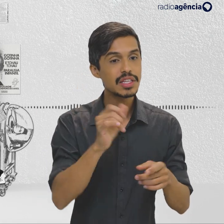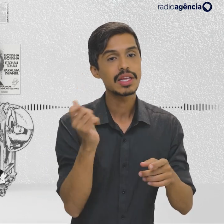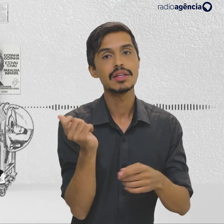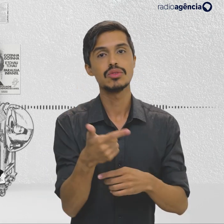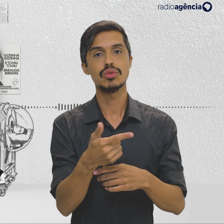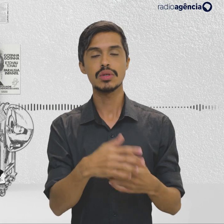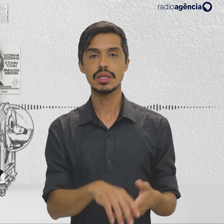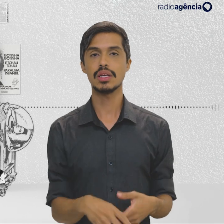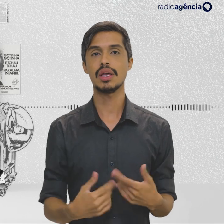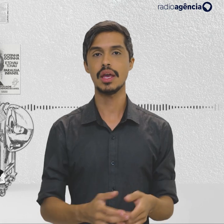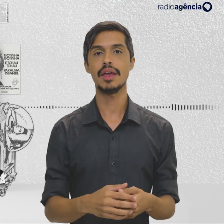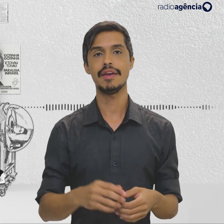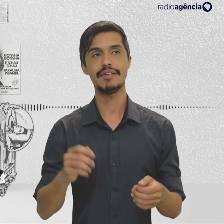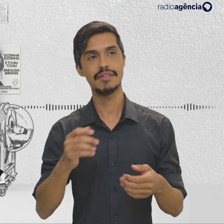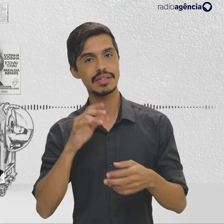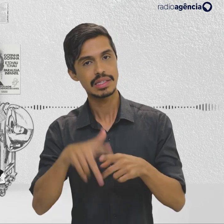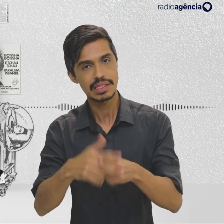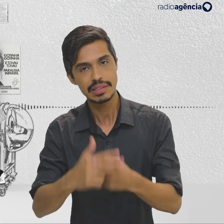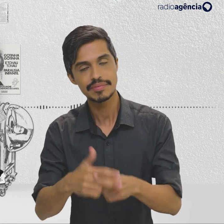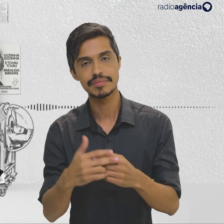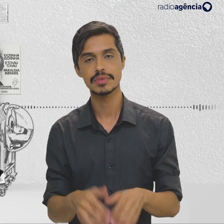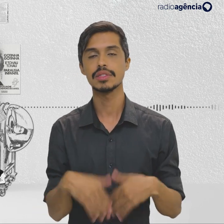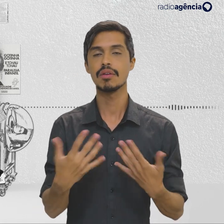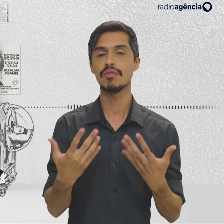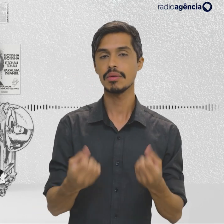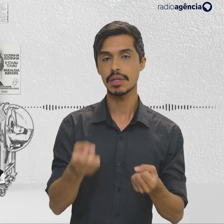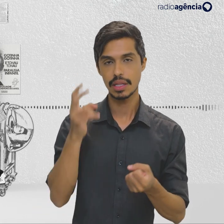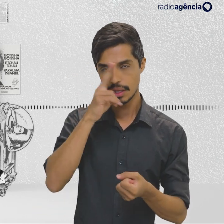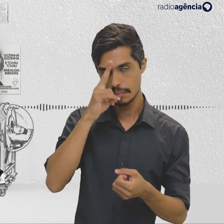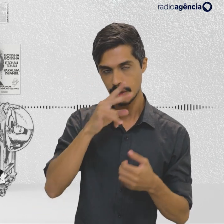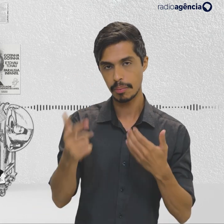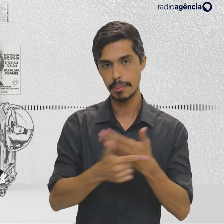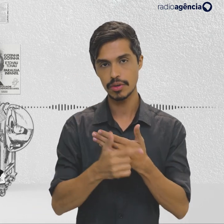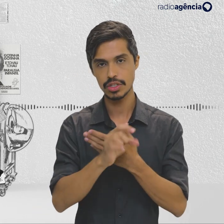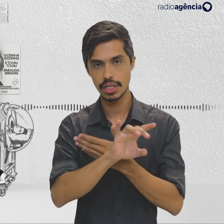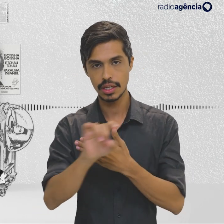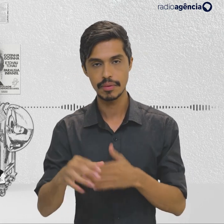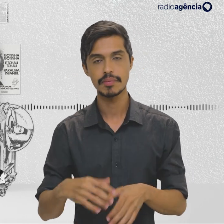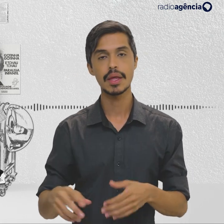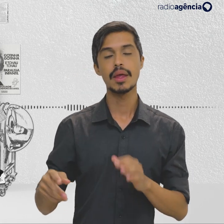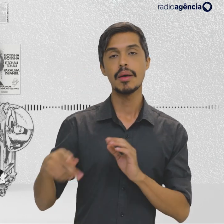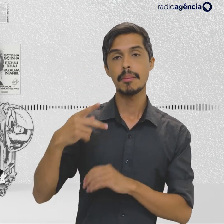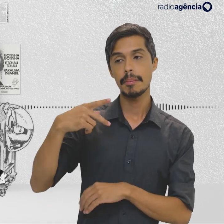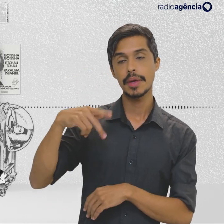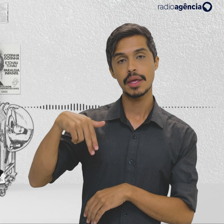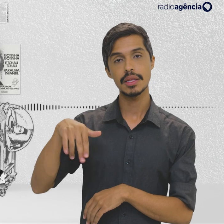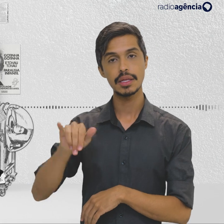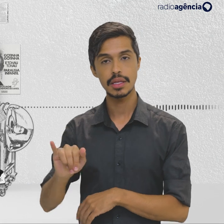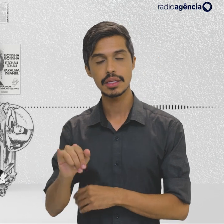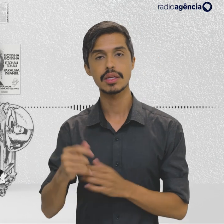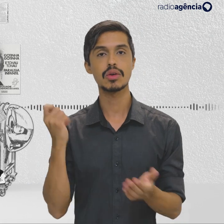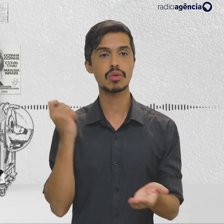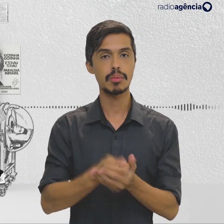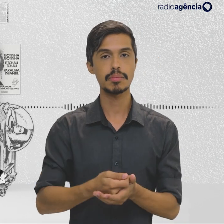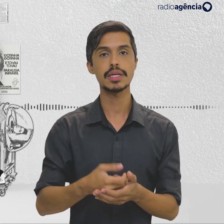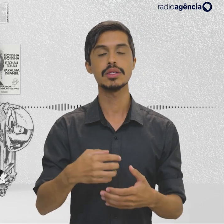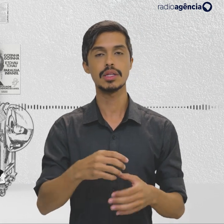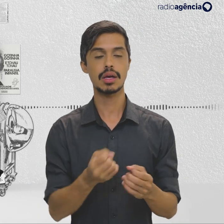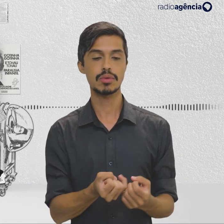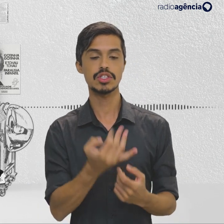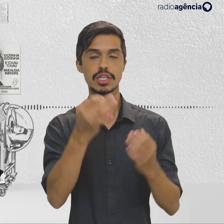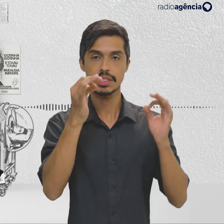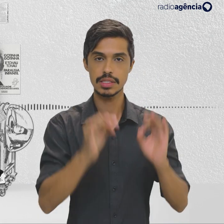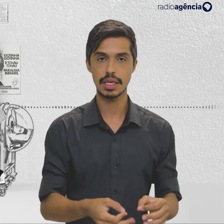Então vamos explicar direitinho o papel de cada um é dever do PNI comprar as vacinas nas quantidades